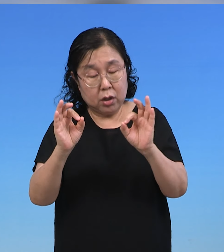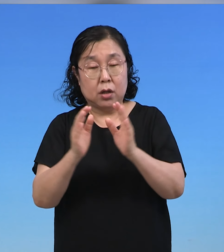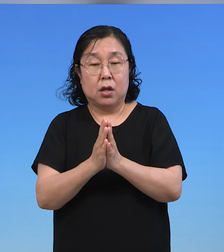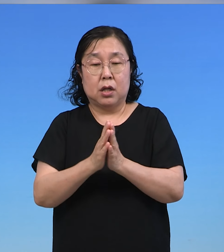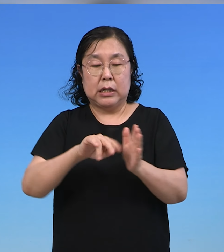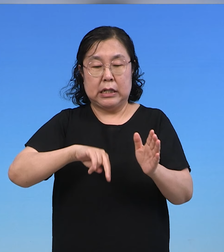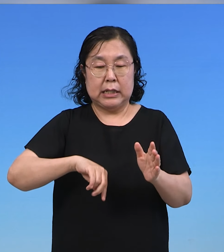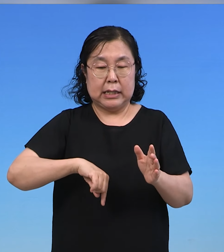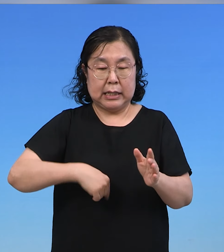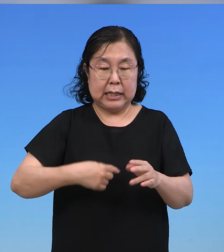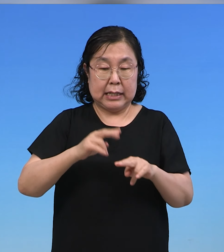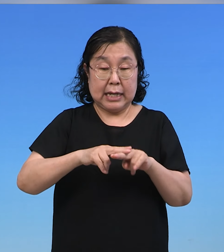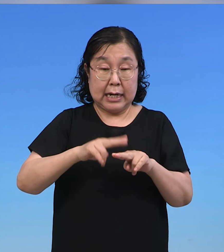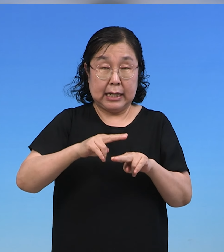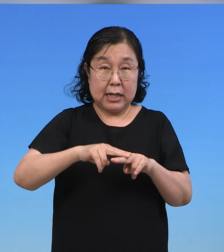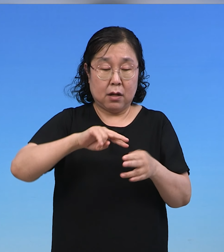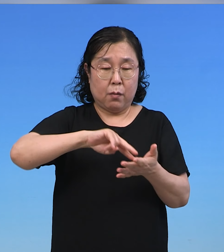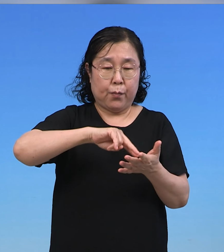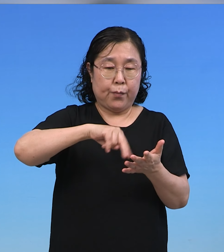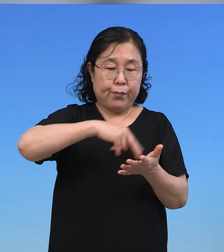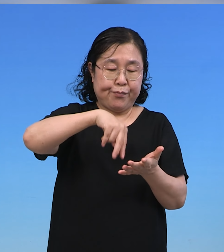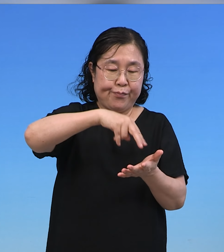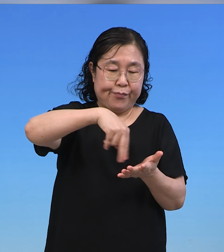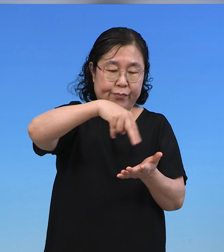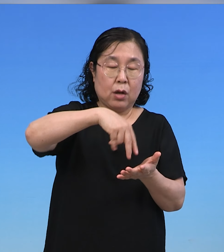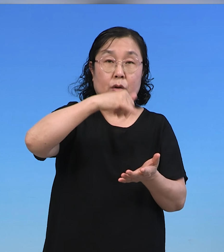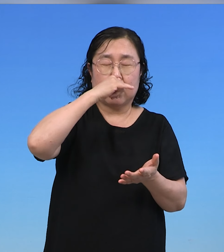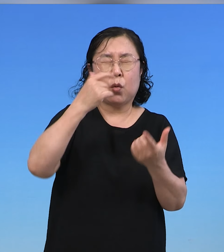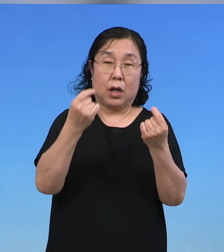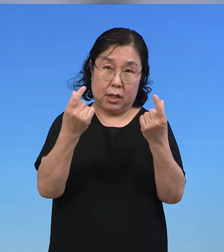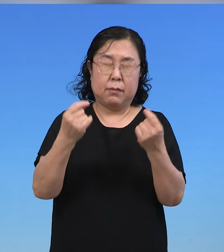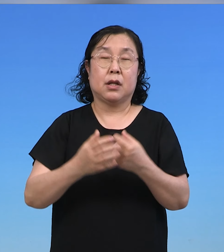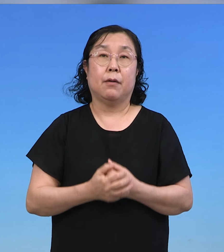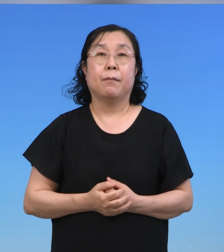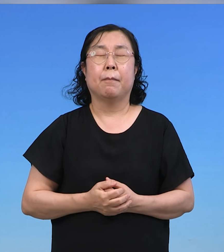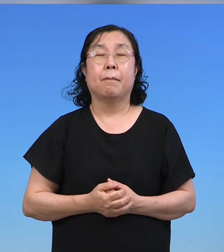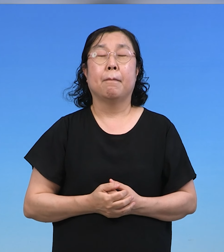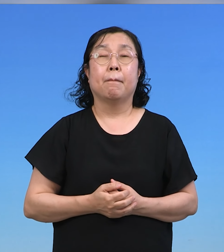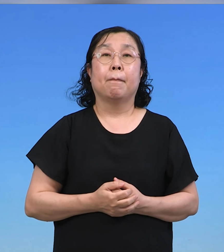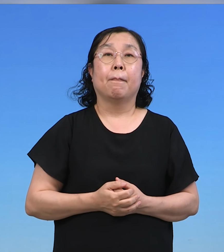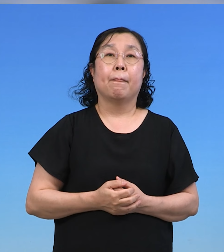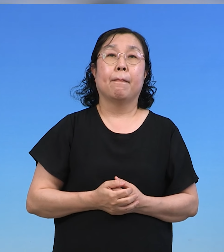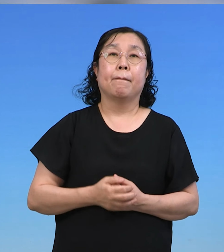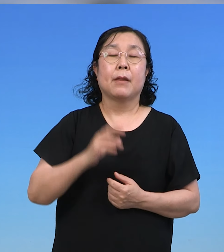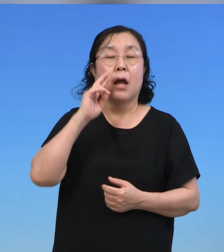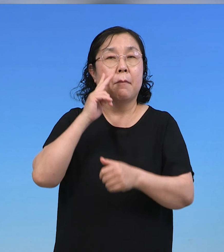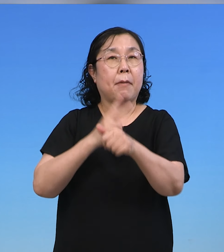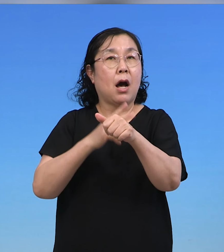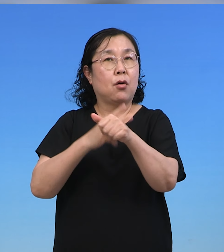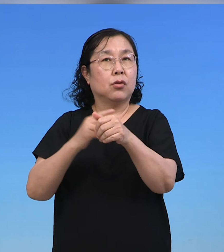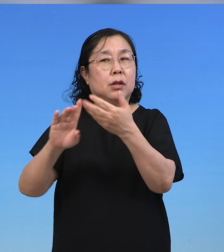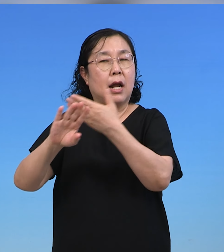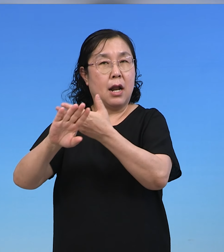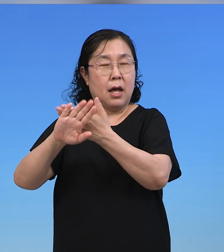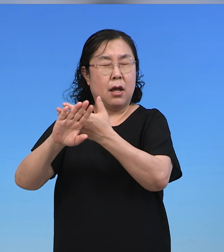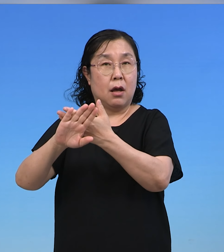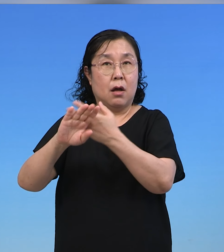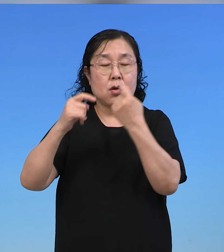그냥 여기저기 흔들리기만 한 거 아닙니까? 사도 바울은 그런 삶을 산 분이 아니에요.